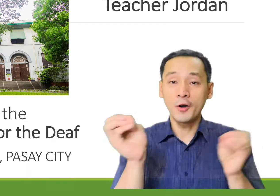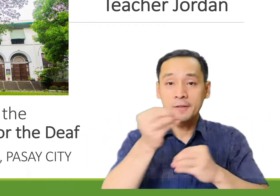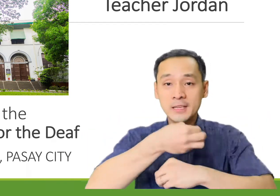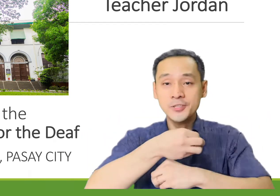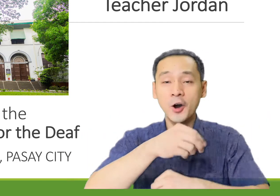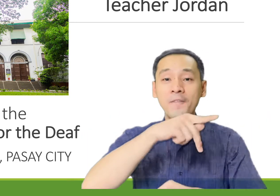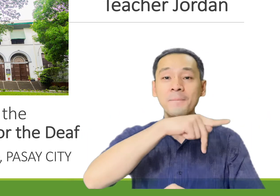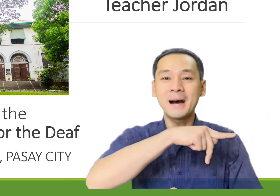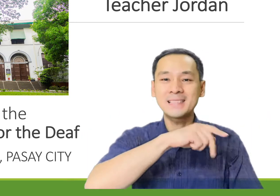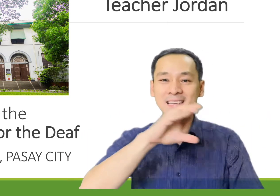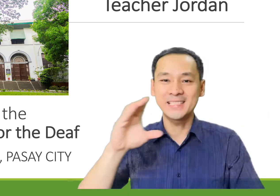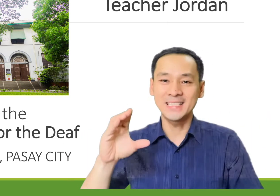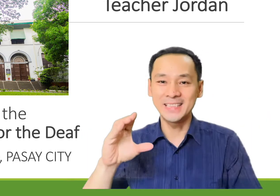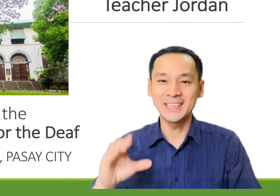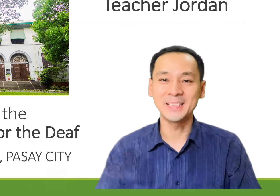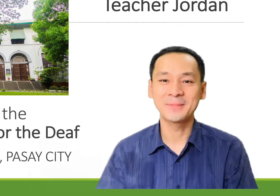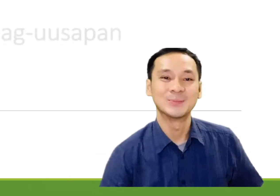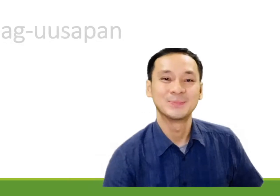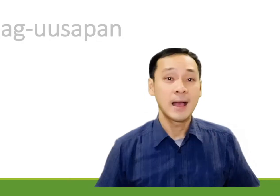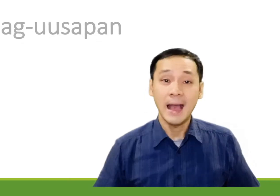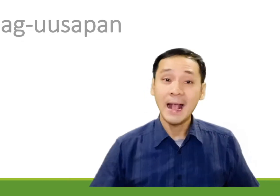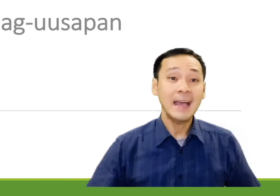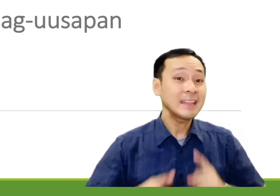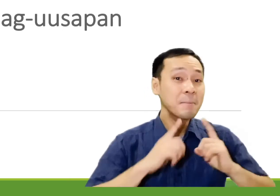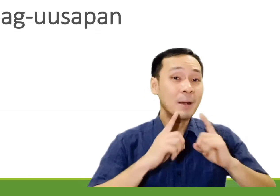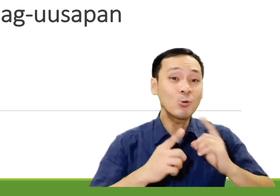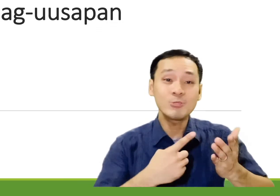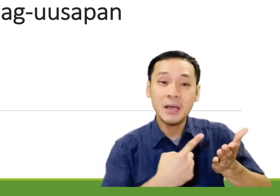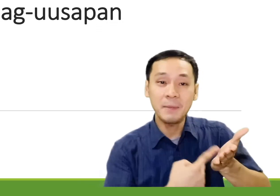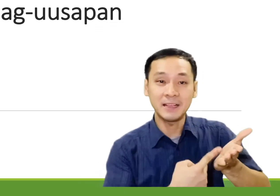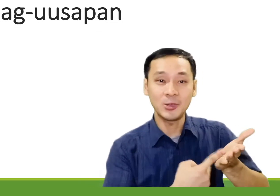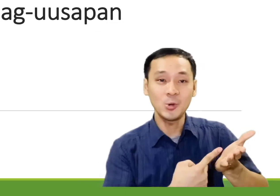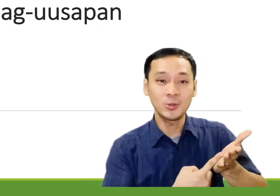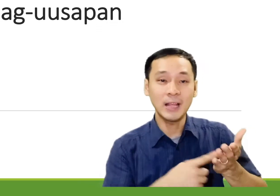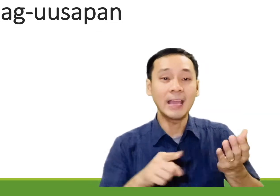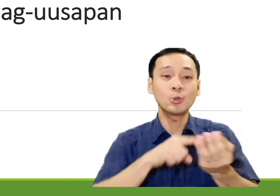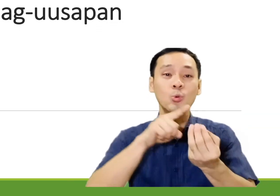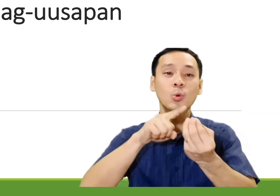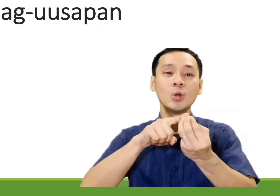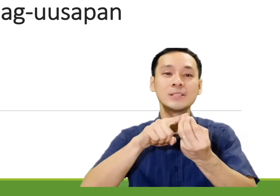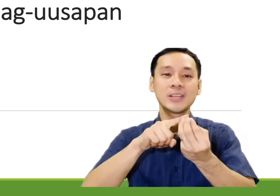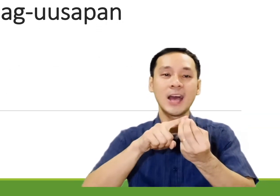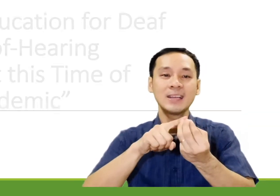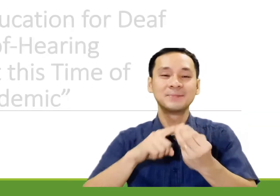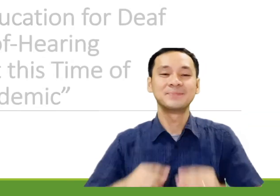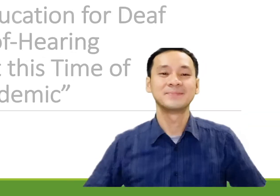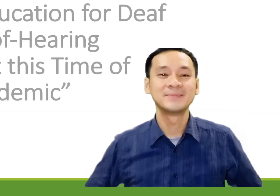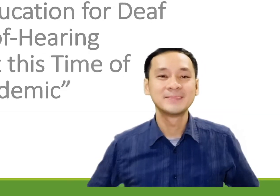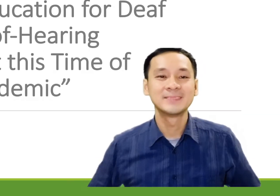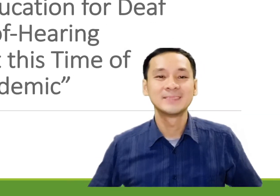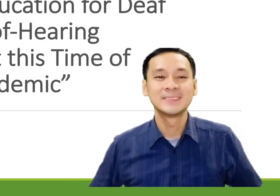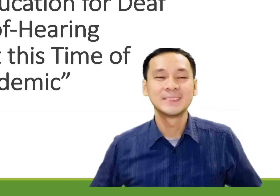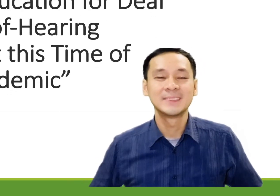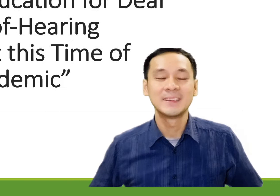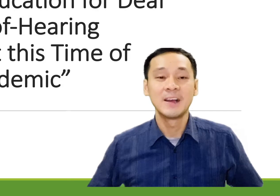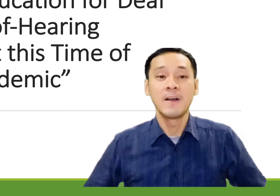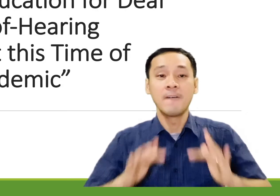Division Office of Pasay City. Ang ating pag-uusapan ngayon ay tungkol sa